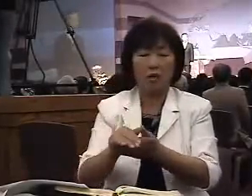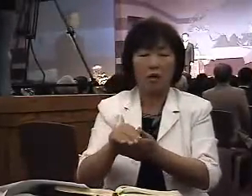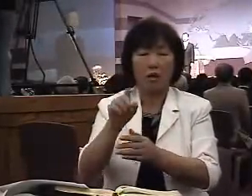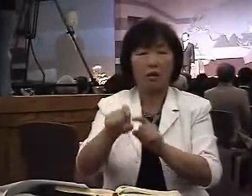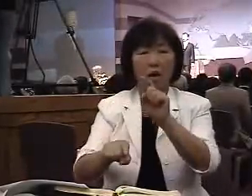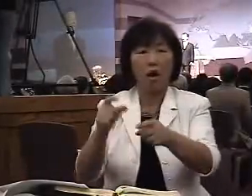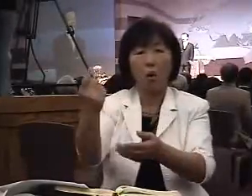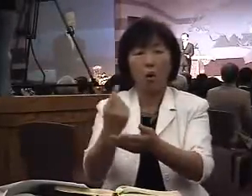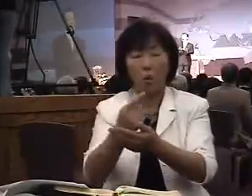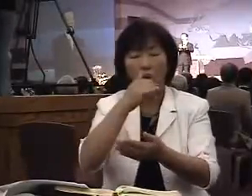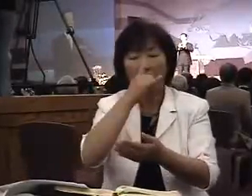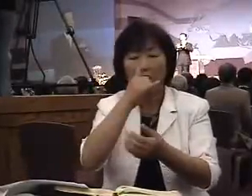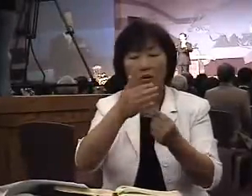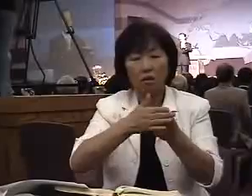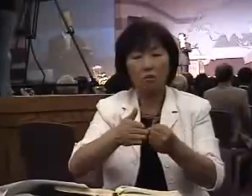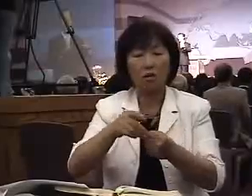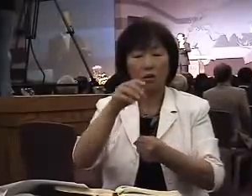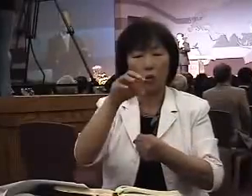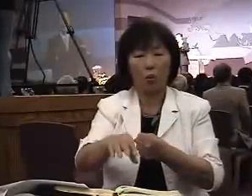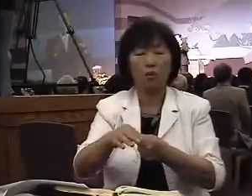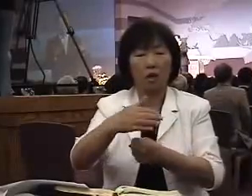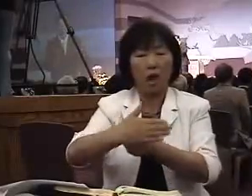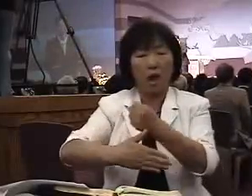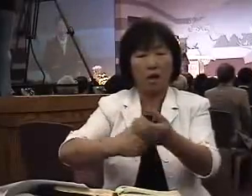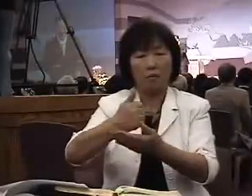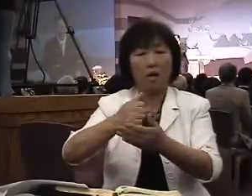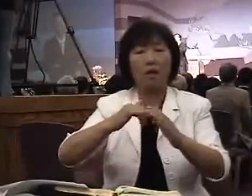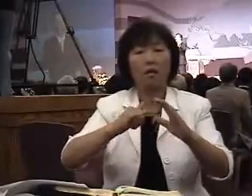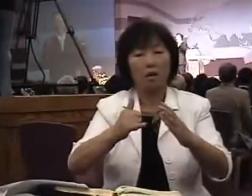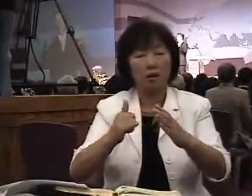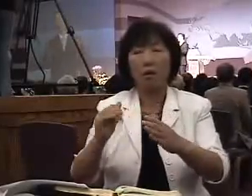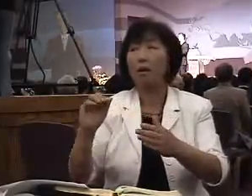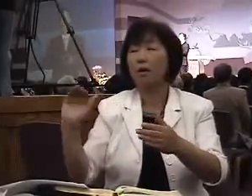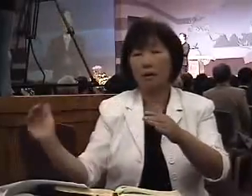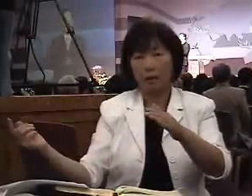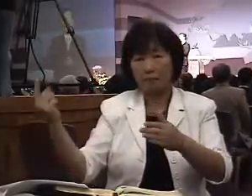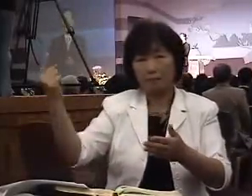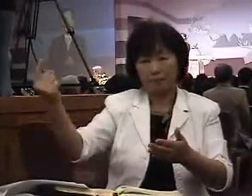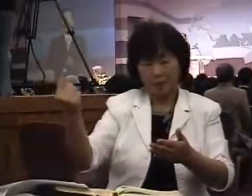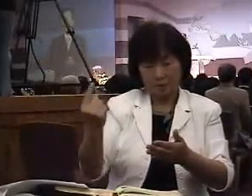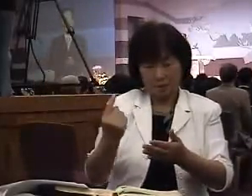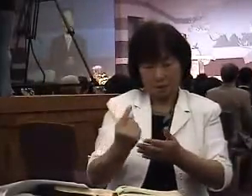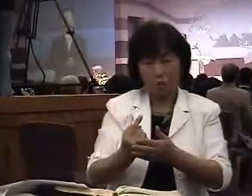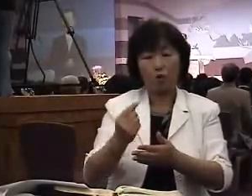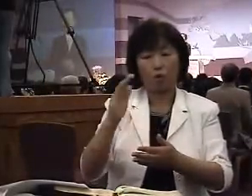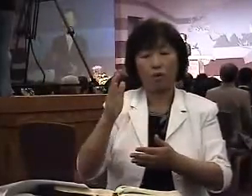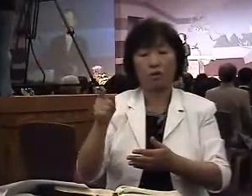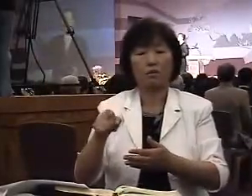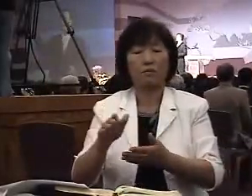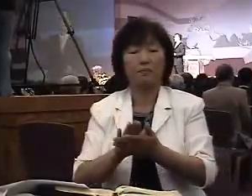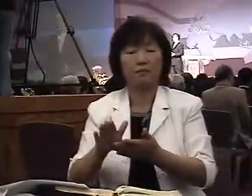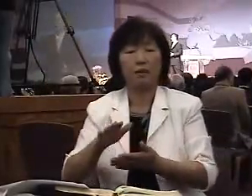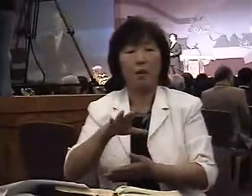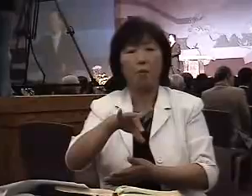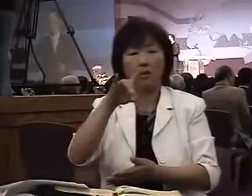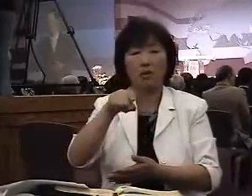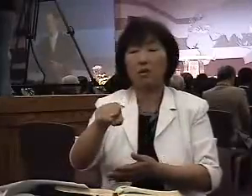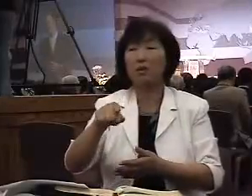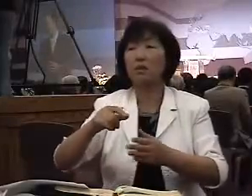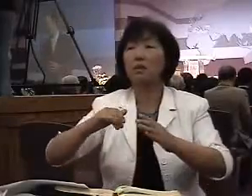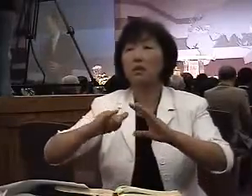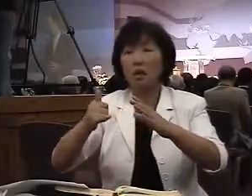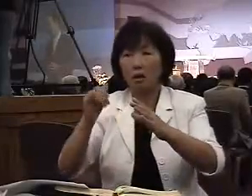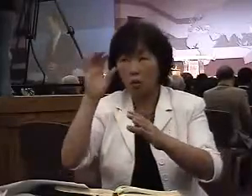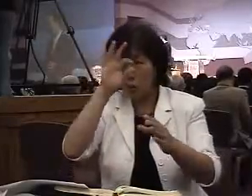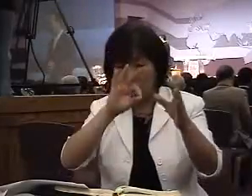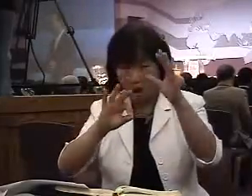때문에 여기에 바로 하나님의 나라가 임한 줄로 믿습니다. 이게 하나님의 나라예요. 먼저 그 나라를 구하라. 그렇다면